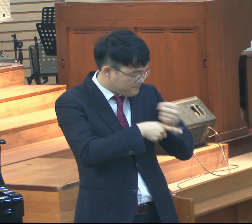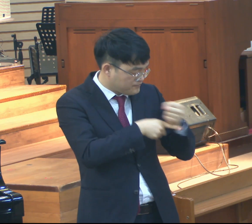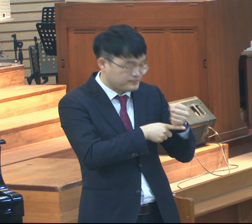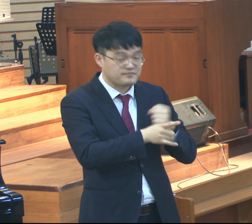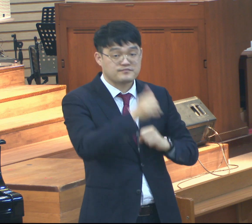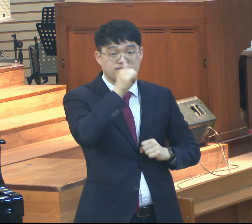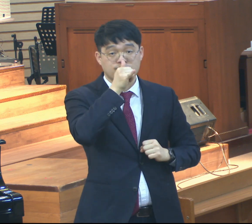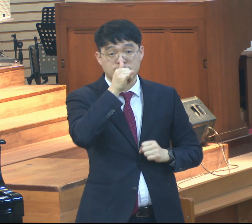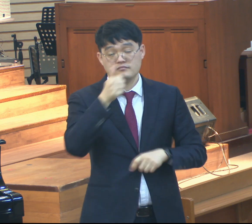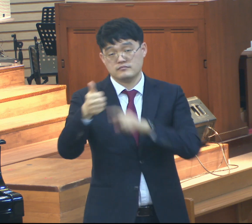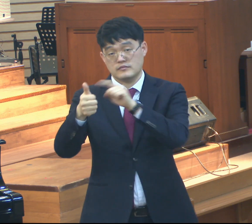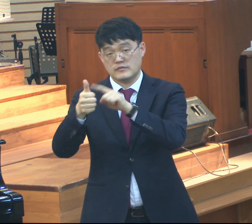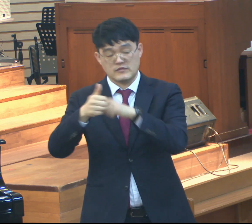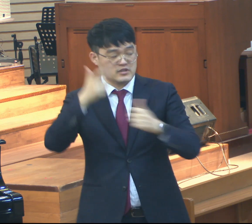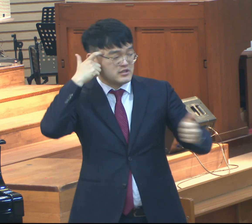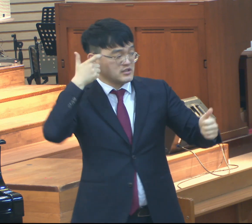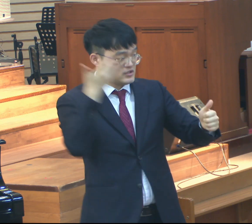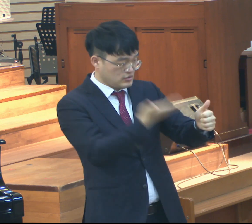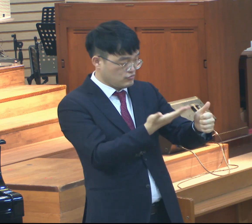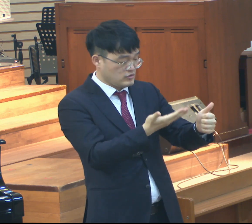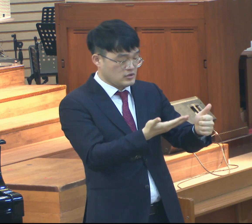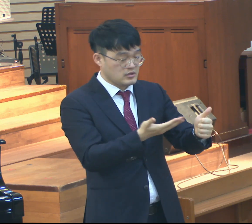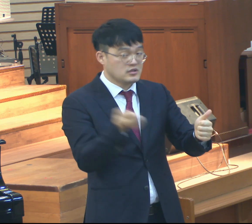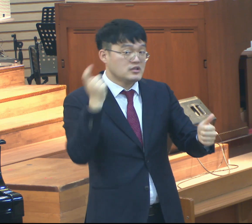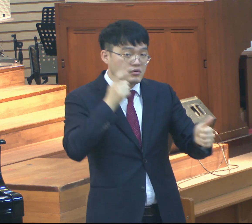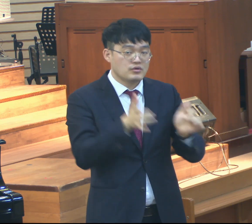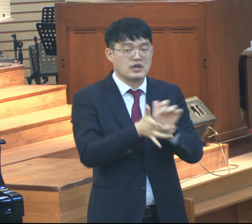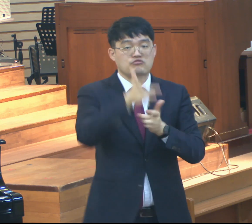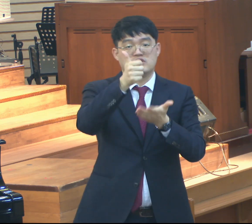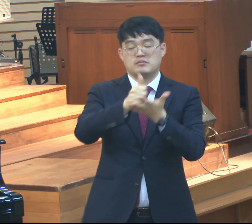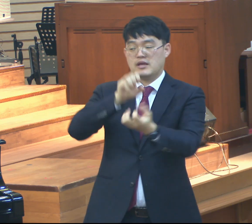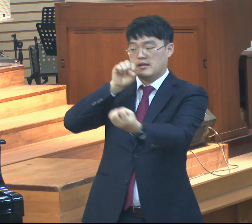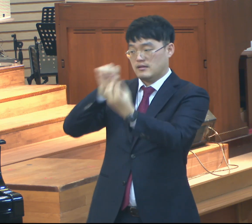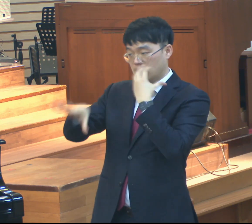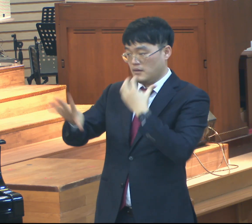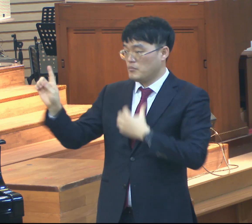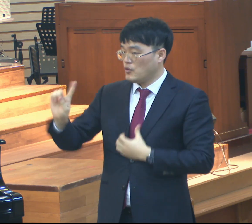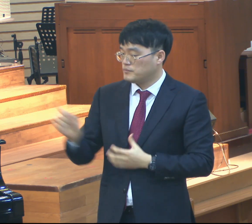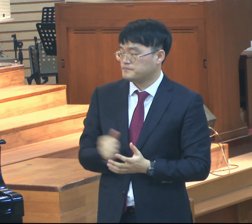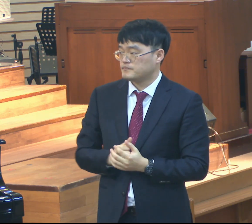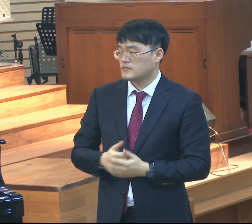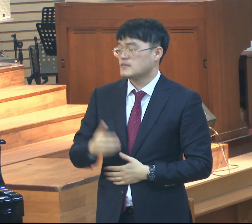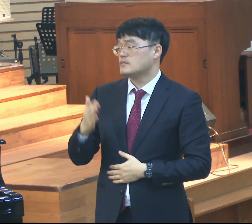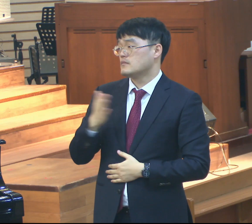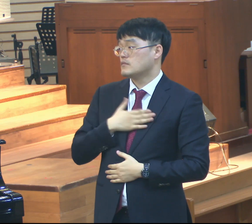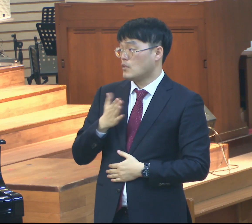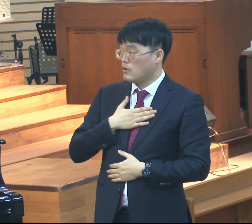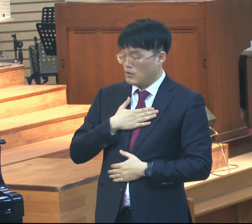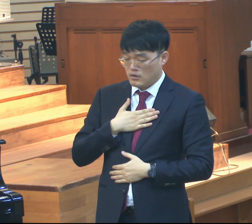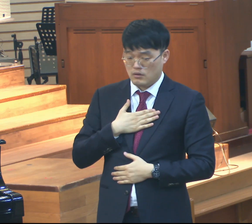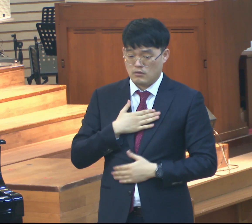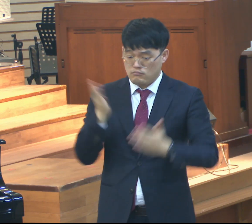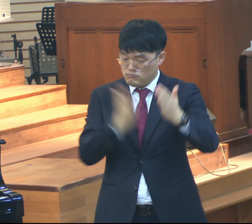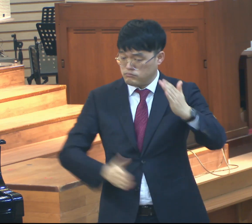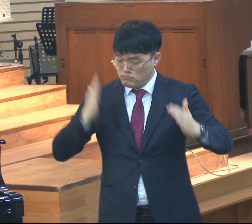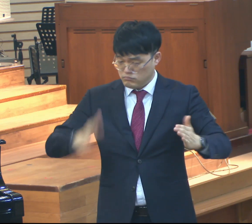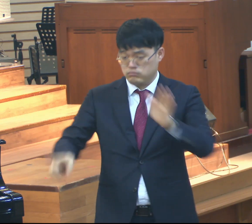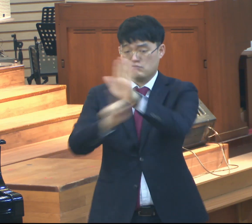안나스의 질문을 받고 예수님께서는 이렇게 대답하셨습니다. 내가 드러내놓고 세상에 말하였노라.